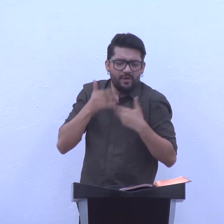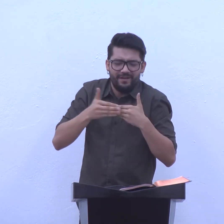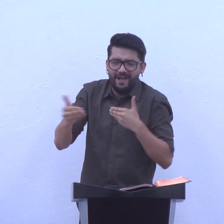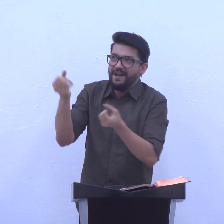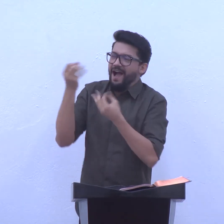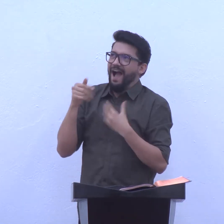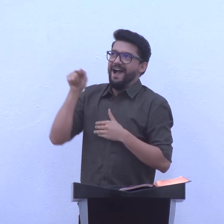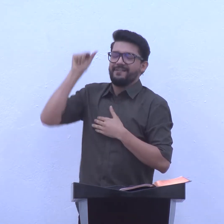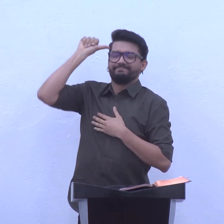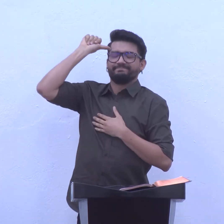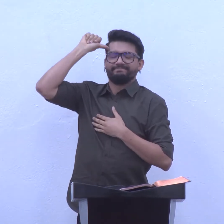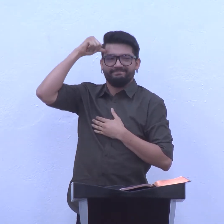provisión